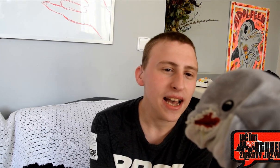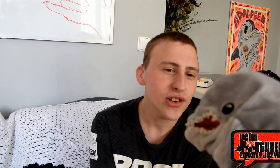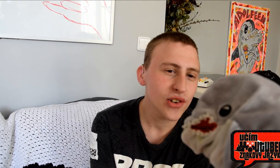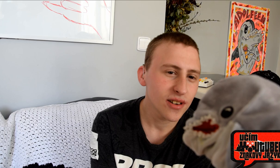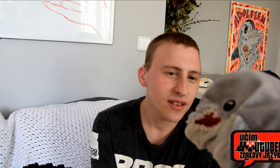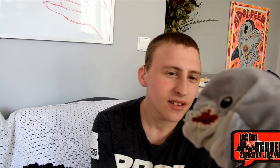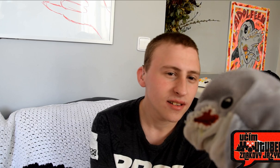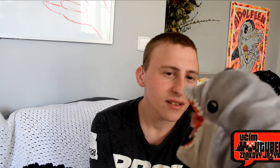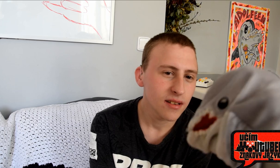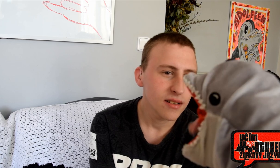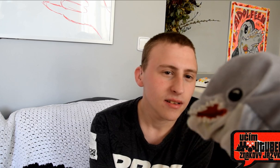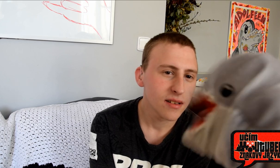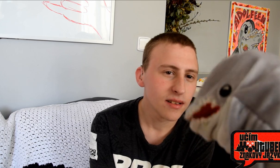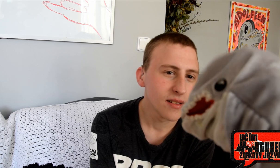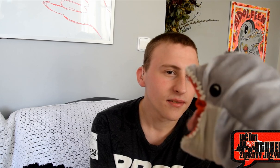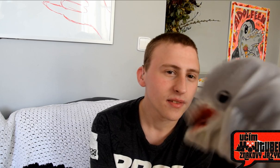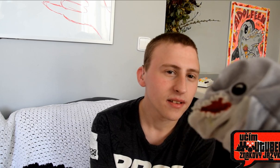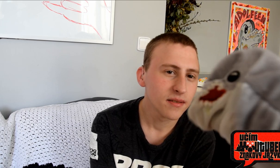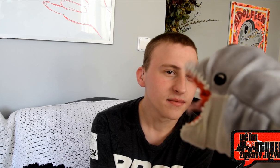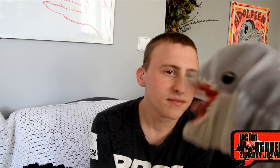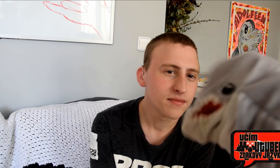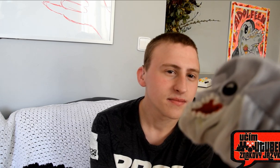máš? Dobře, je mi to jedno. Takže,